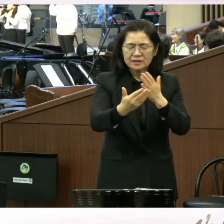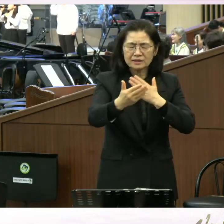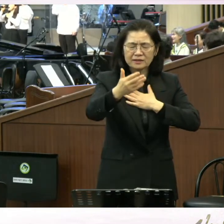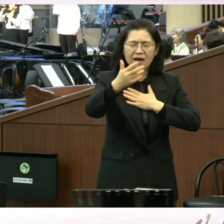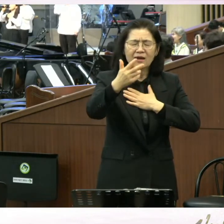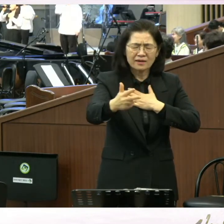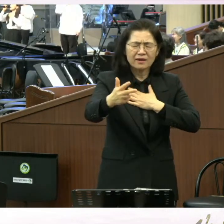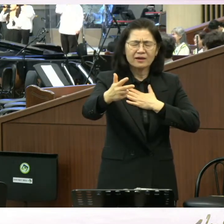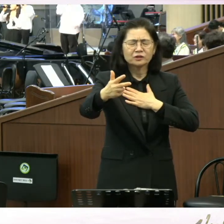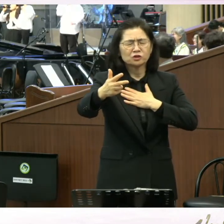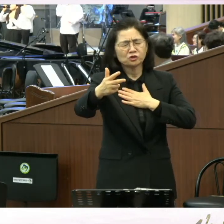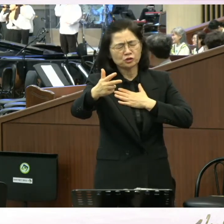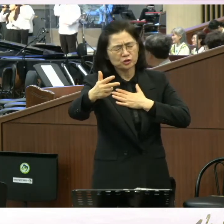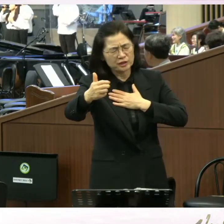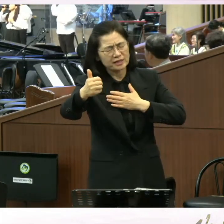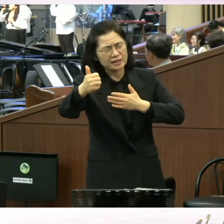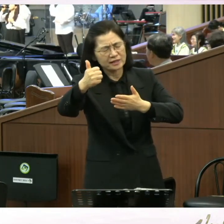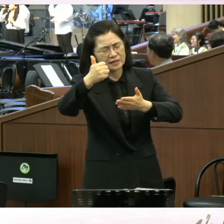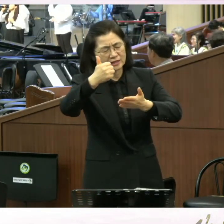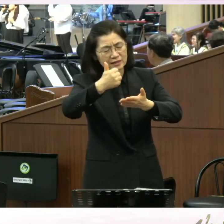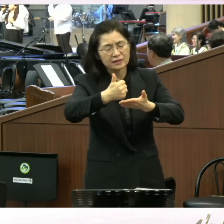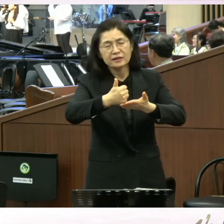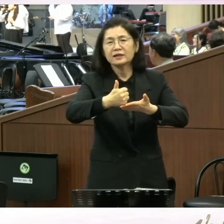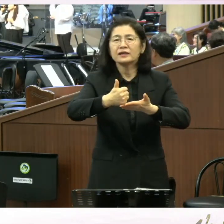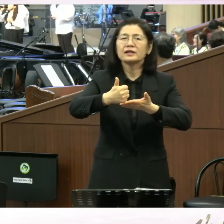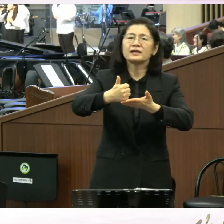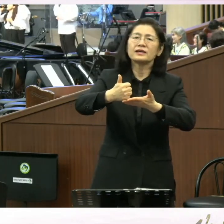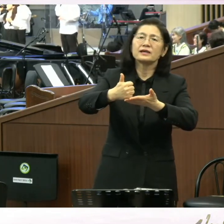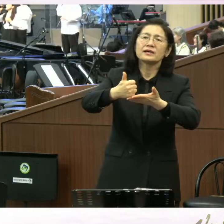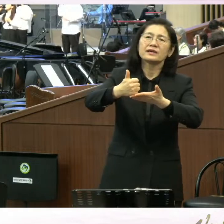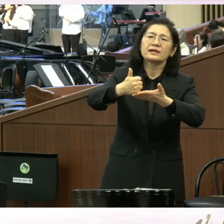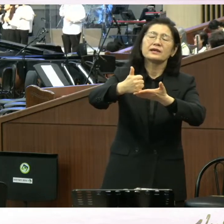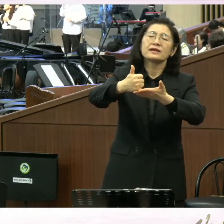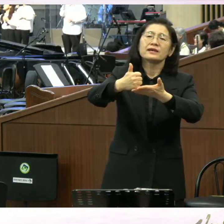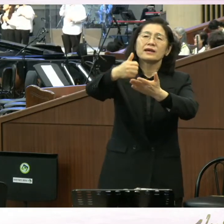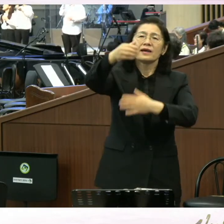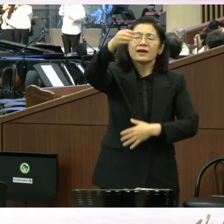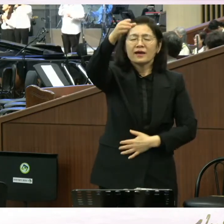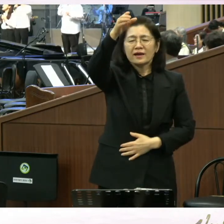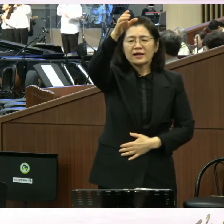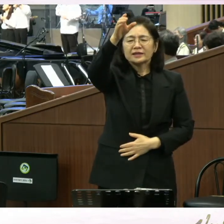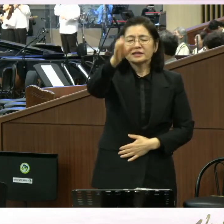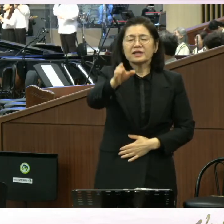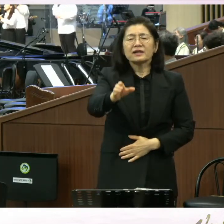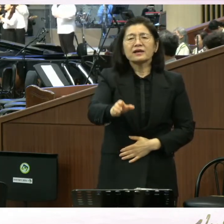거룩히하신 나의 주님. 아멘. 십자가